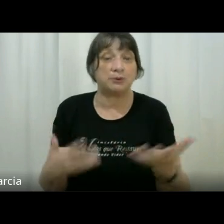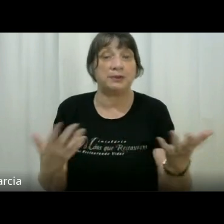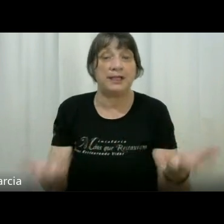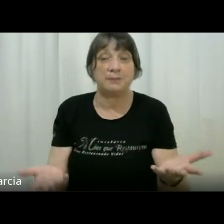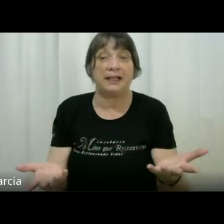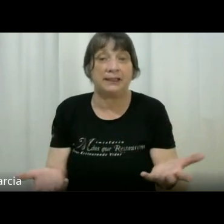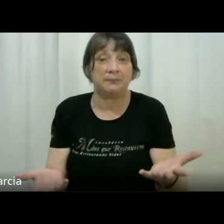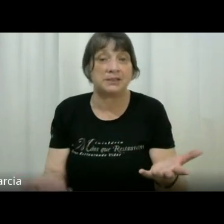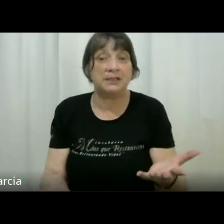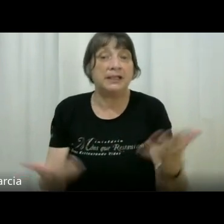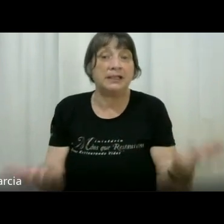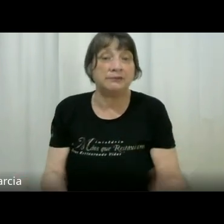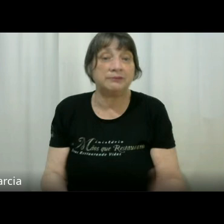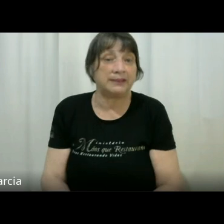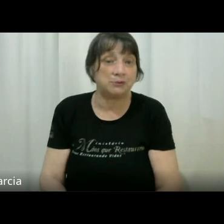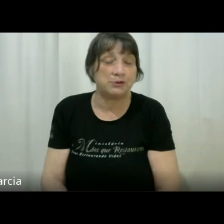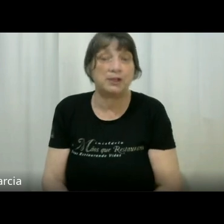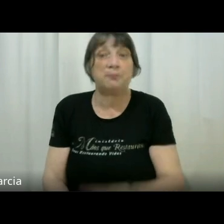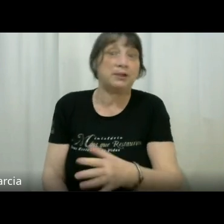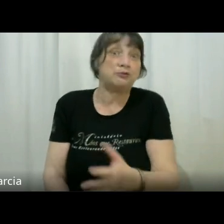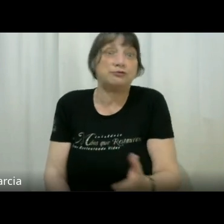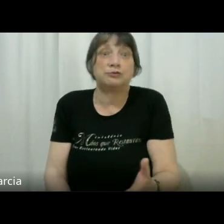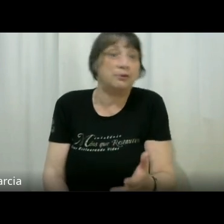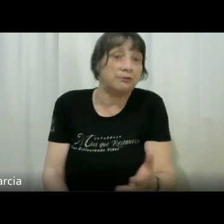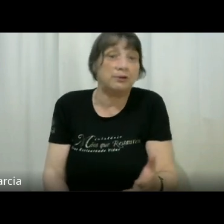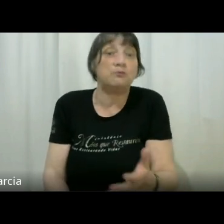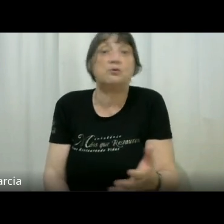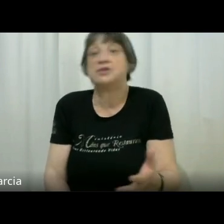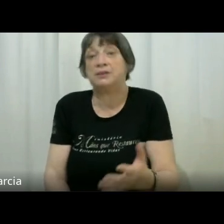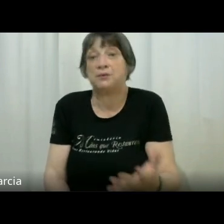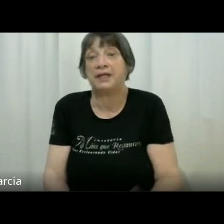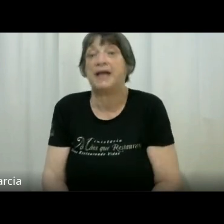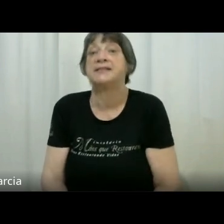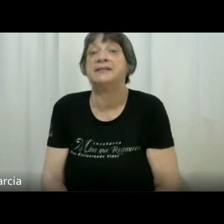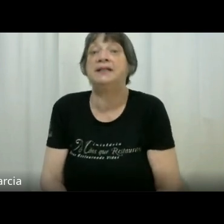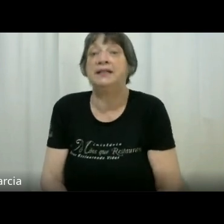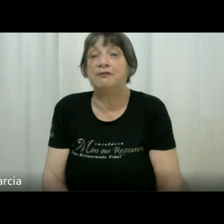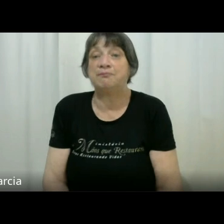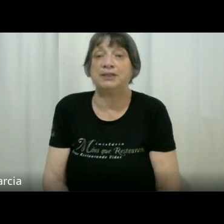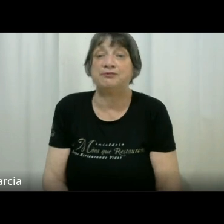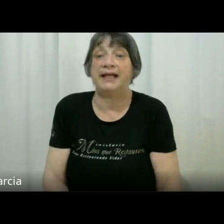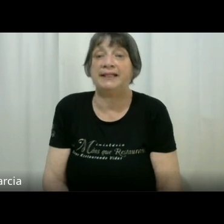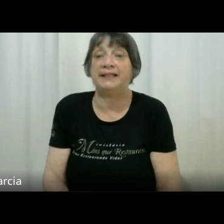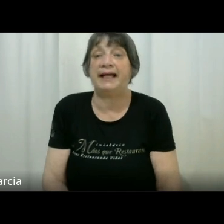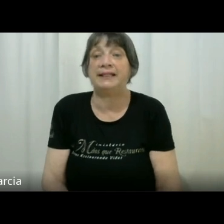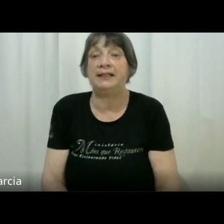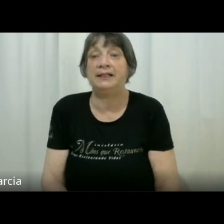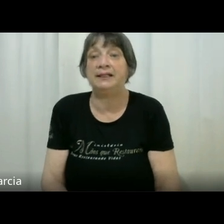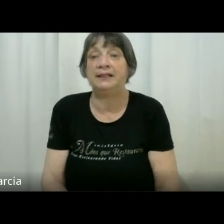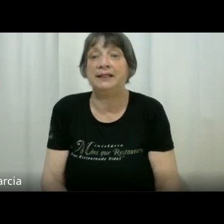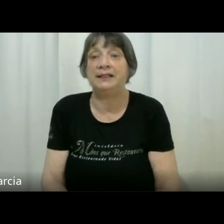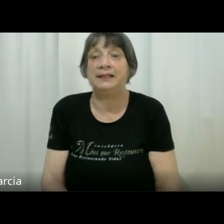do português para a Libras, que não tem tradução, porque o surdo não usa, não conhece. Pode falar,